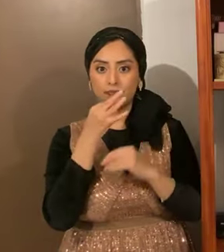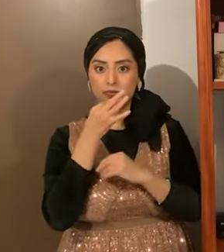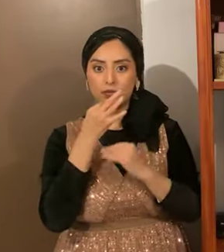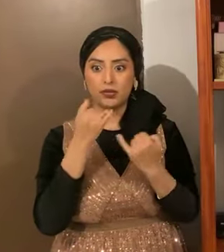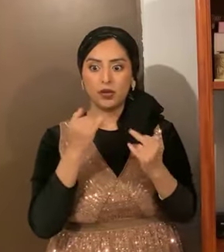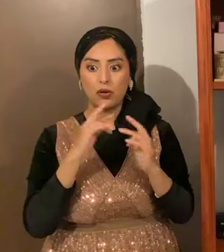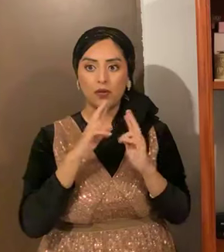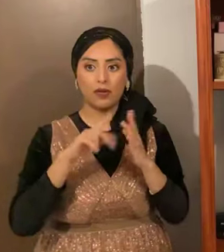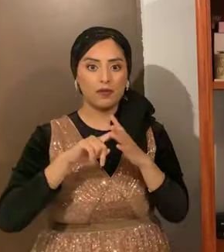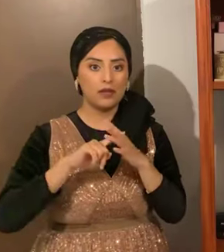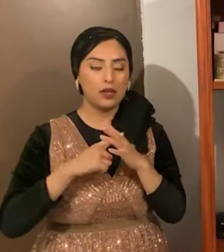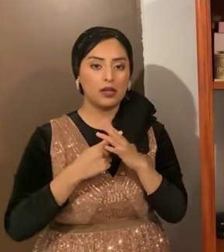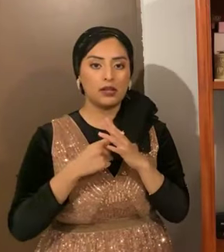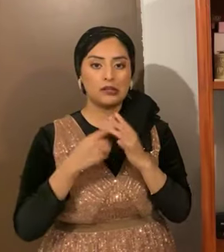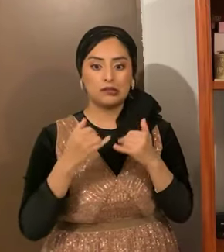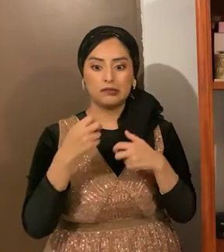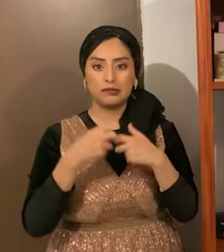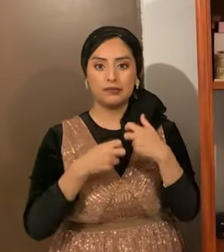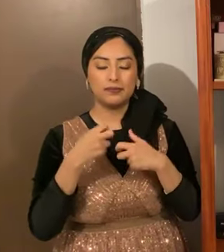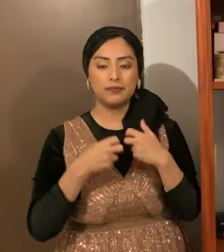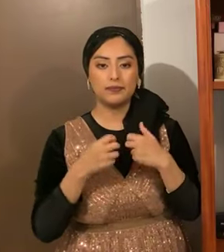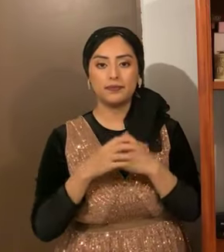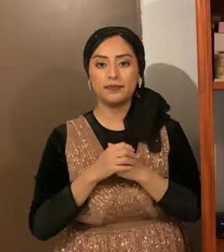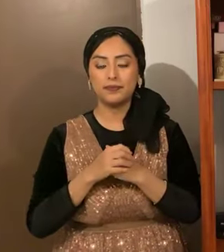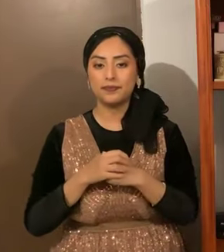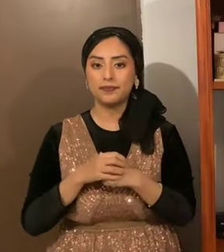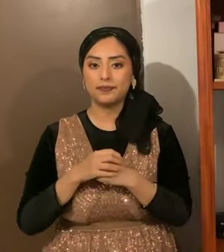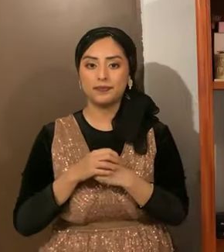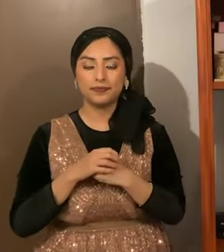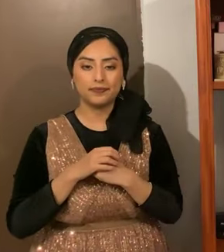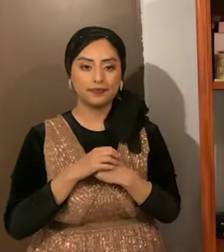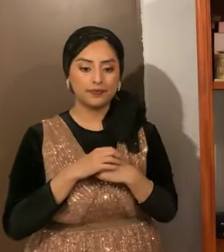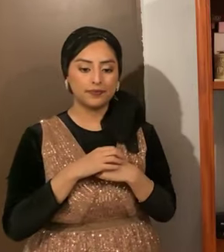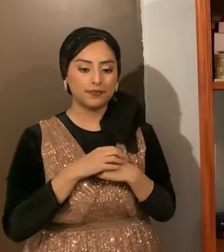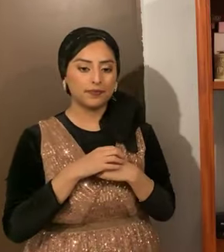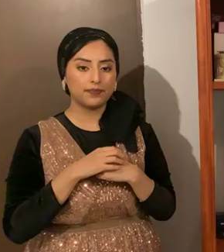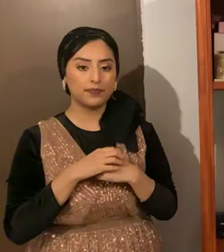ya empezaron las guerras, ahorita ya hay guerras. Entonces, a ver,